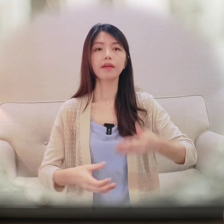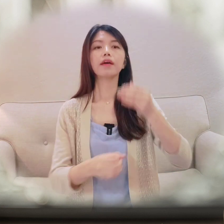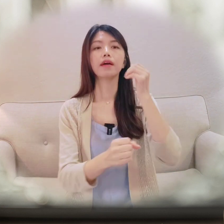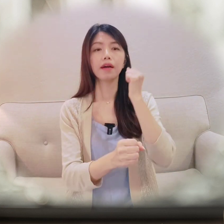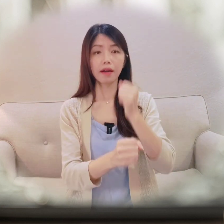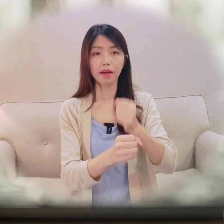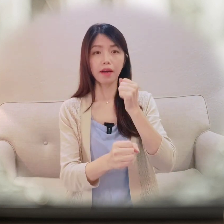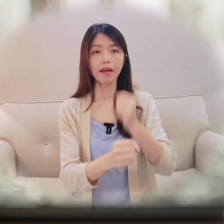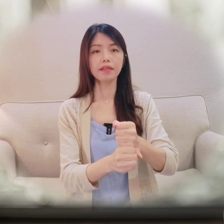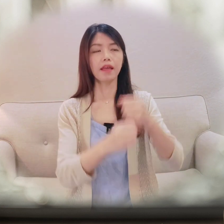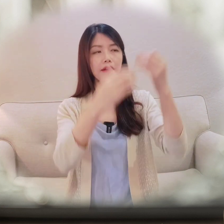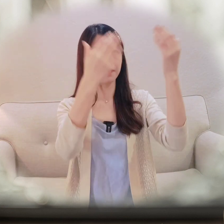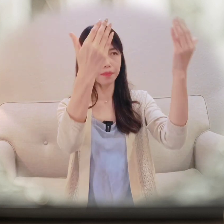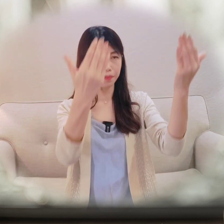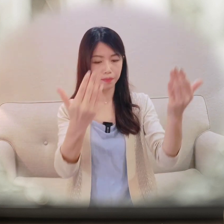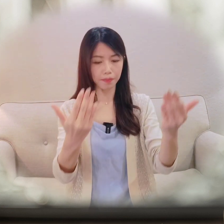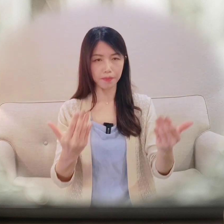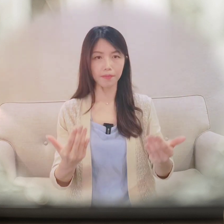고요케 하시네.